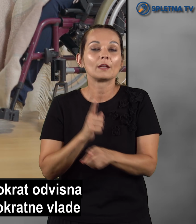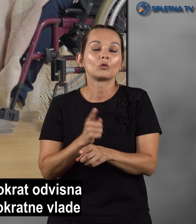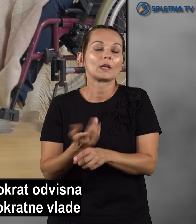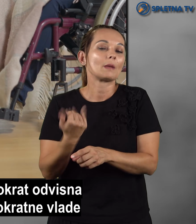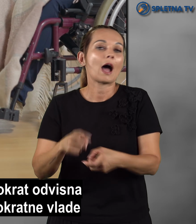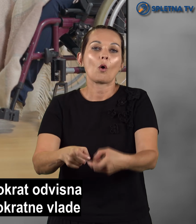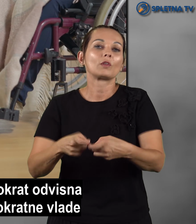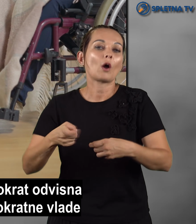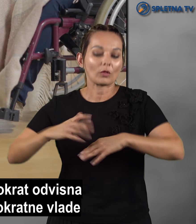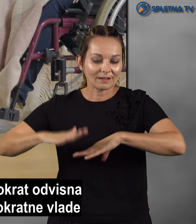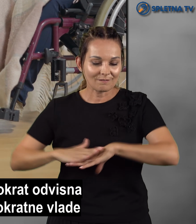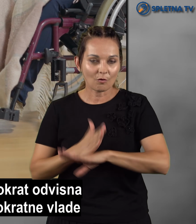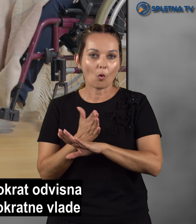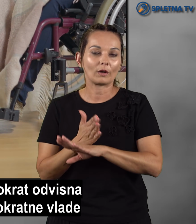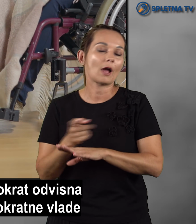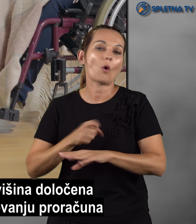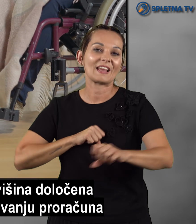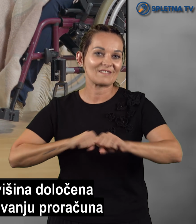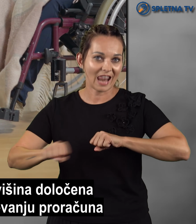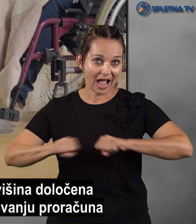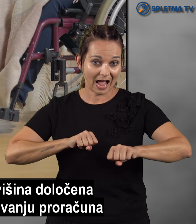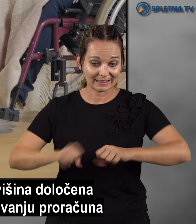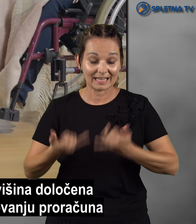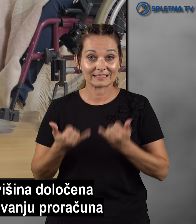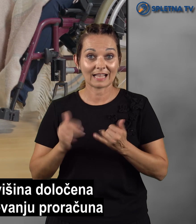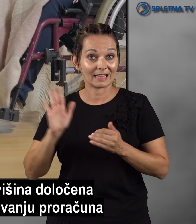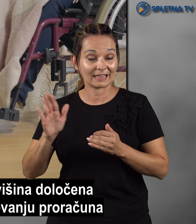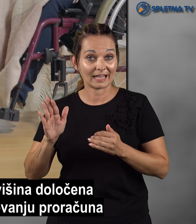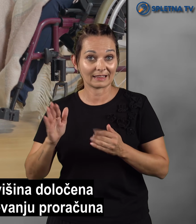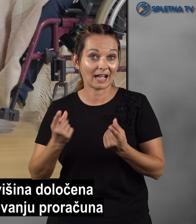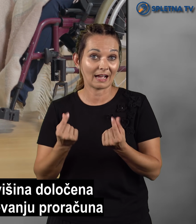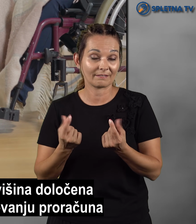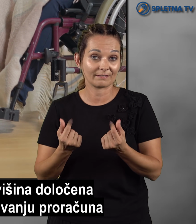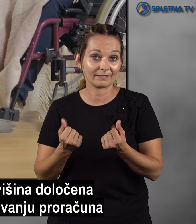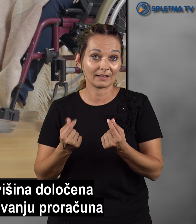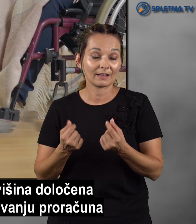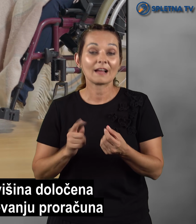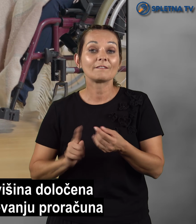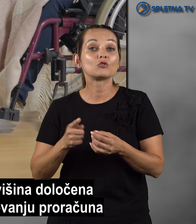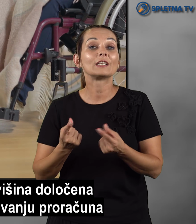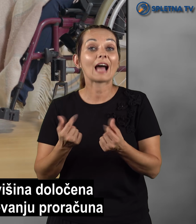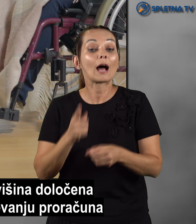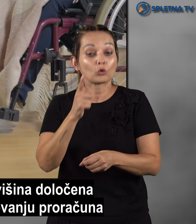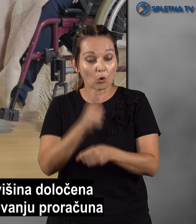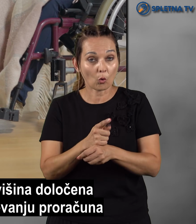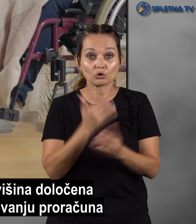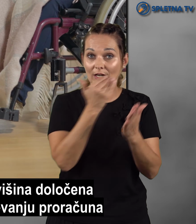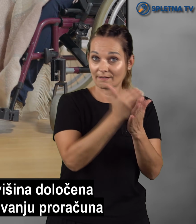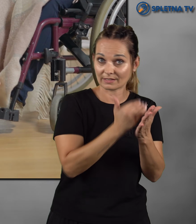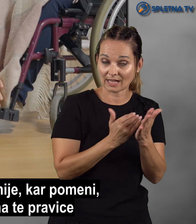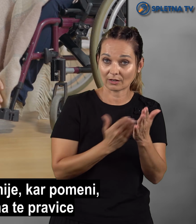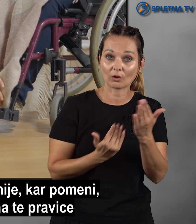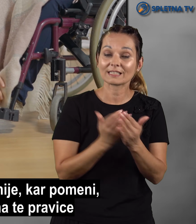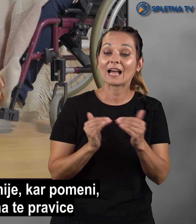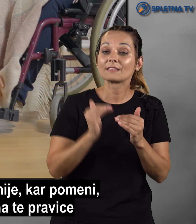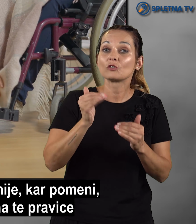od volje vsakokratne vlade in je njena višina bila določena v Zakonu o izvrševanju